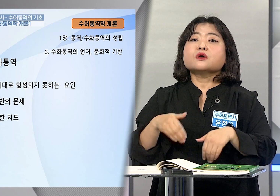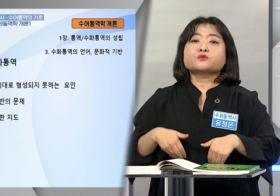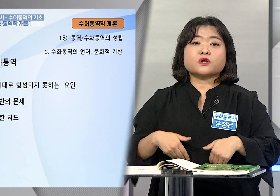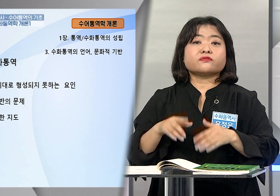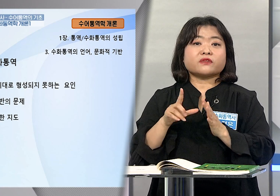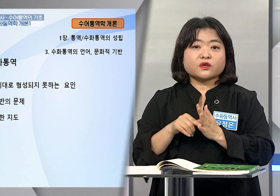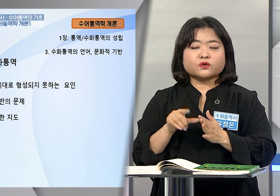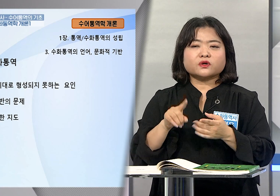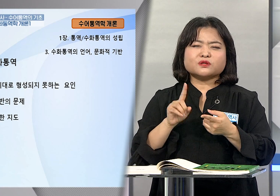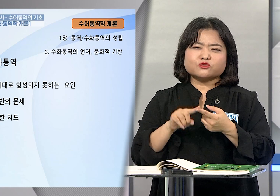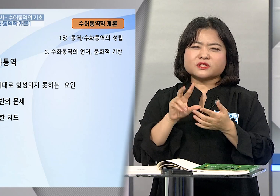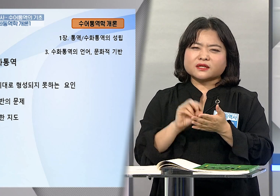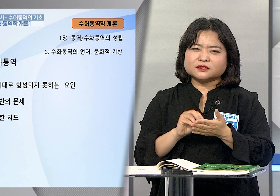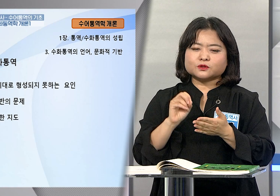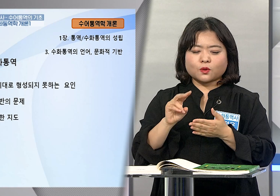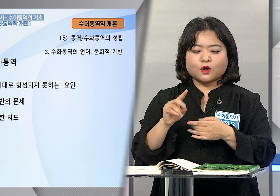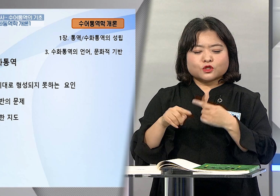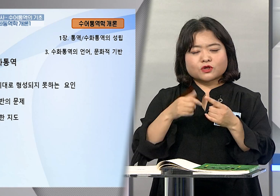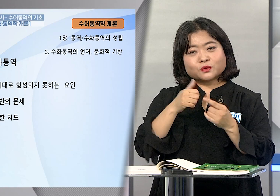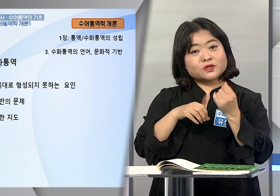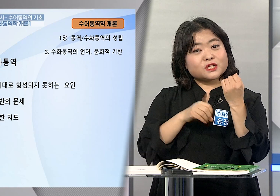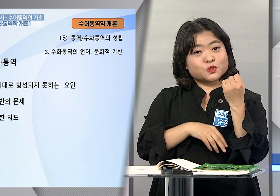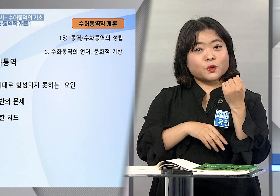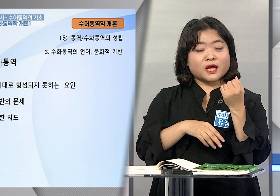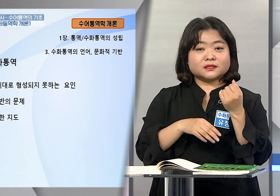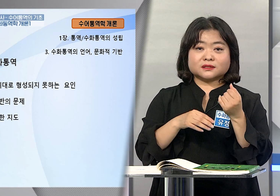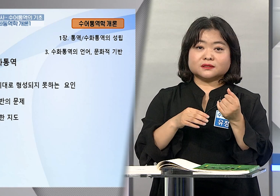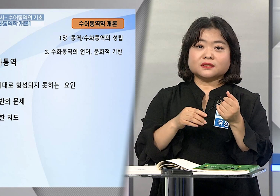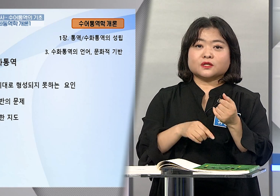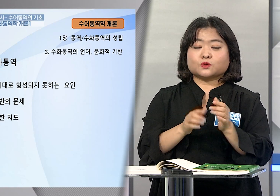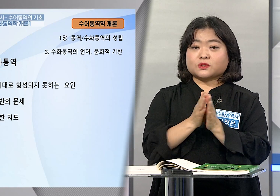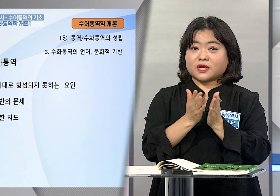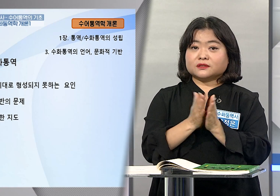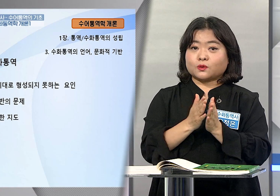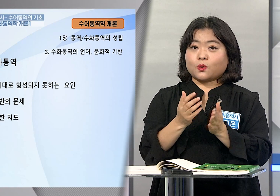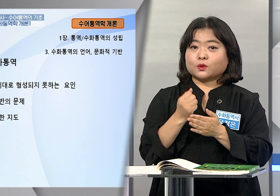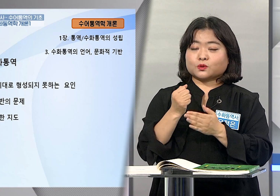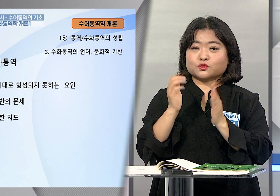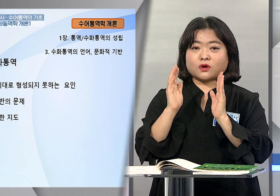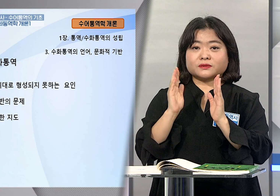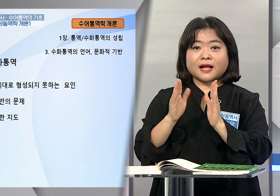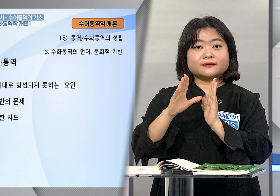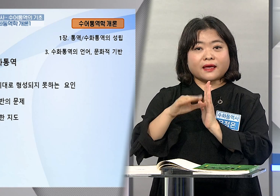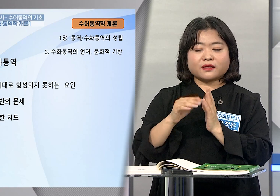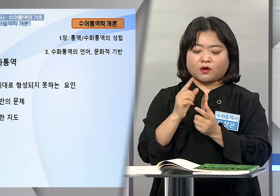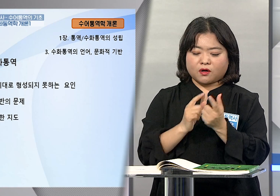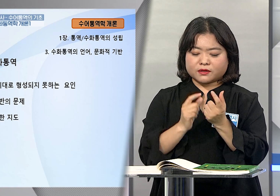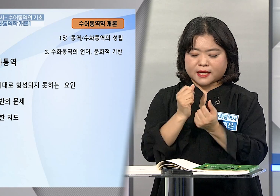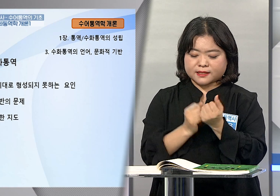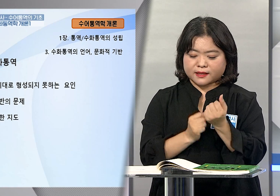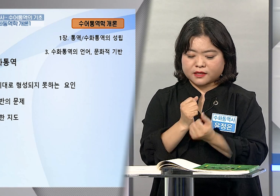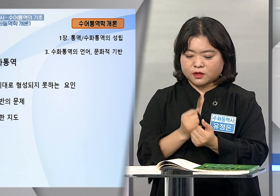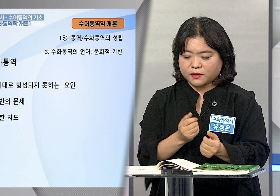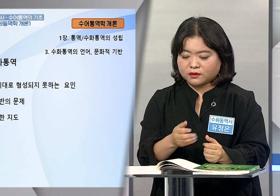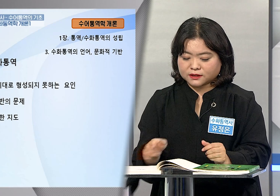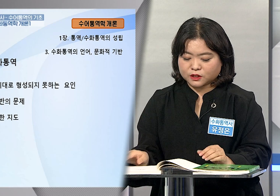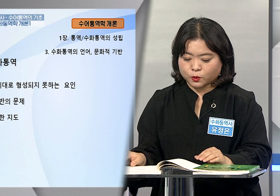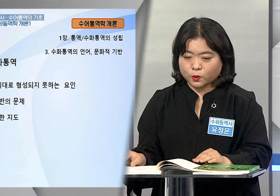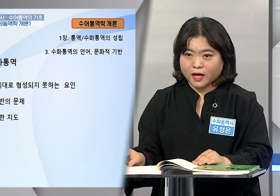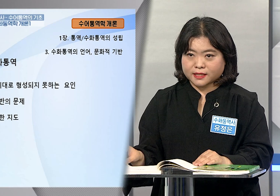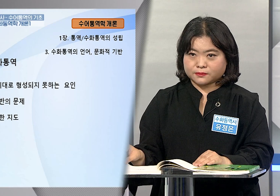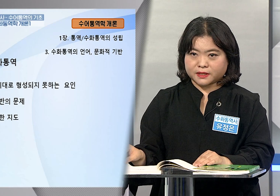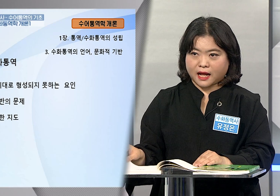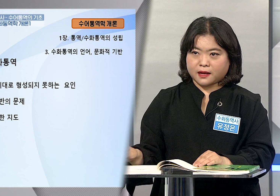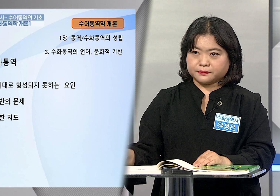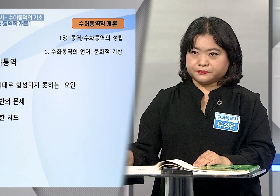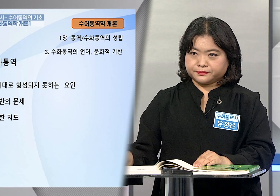훈련이 필요한 때이고요. 이 문제는 또 수화 통역 기초라는 또 책으로 또 수업을 할 때 더 자세하게